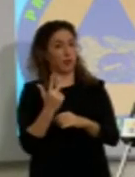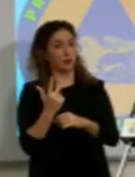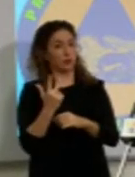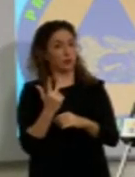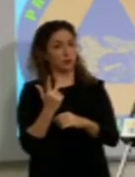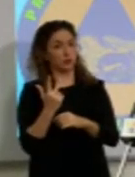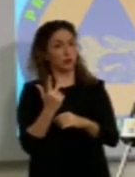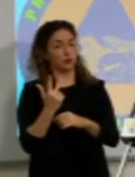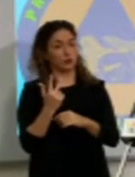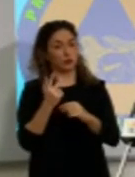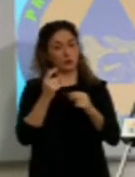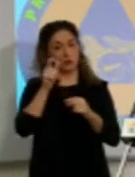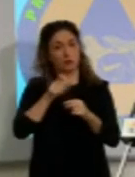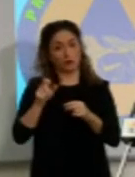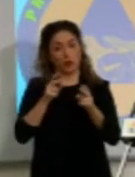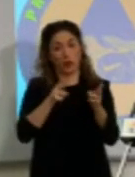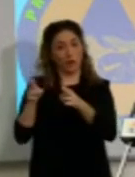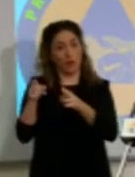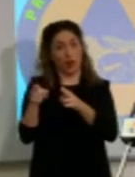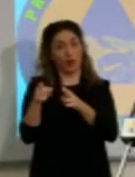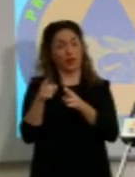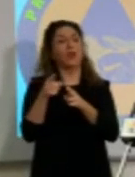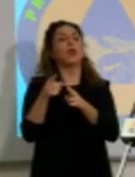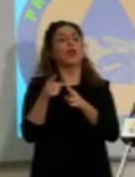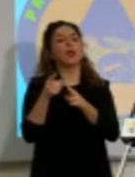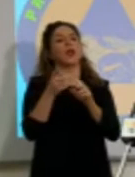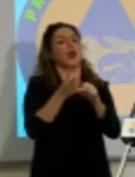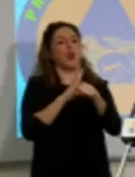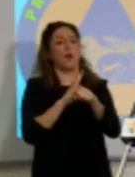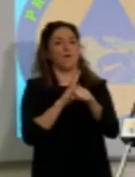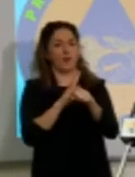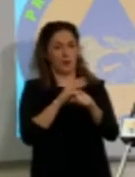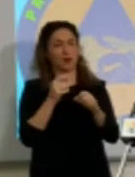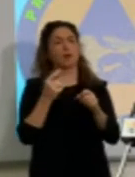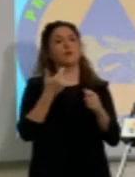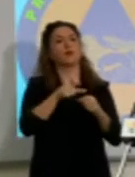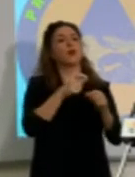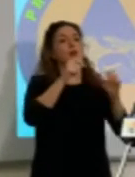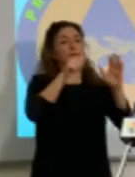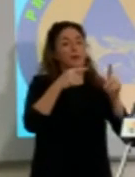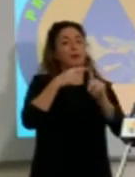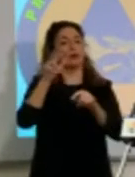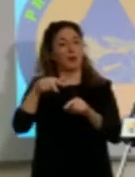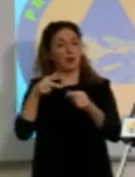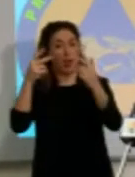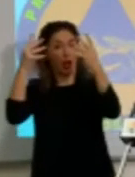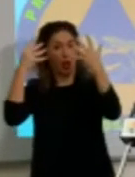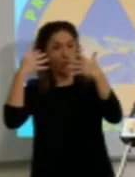dei ricoverati del veneto sono covi di in questo momento perché 6.000 più tremila fa 9000